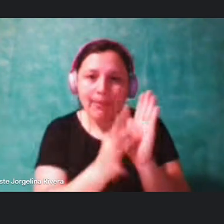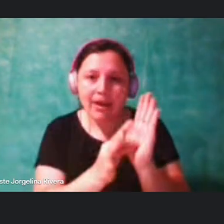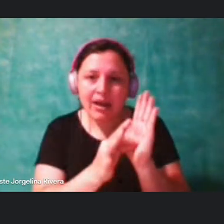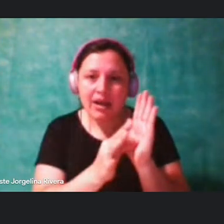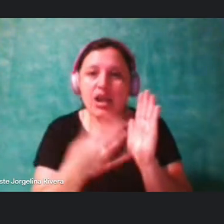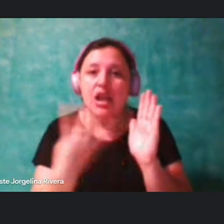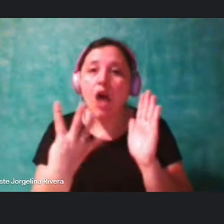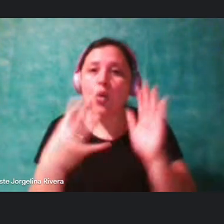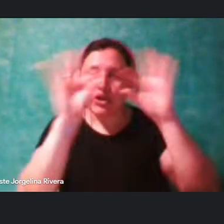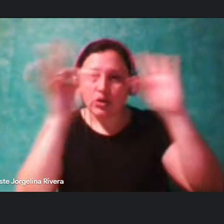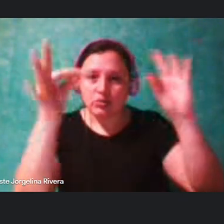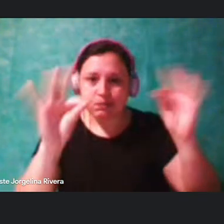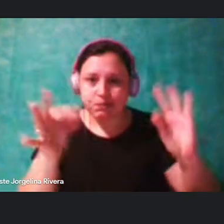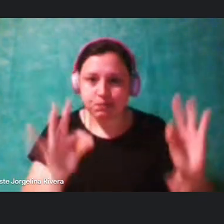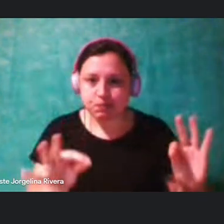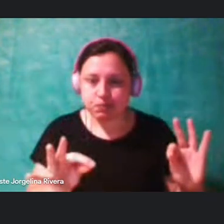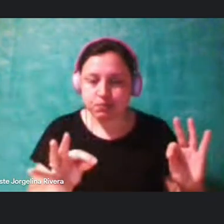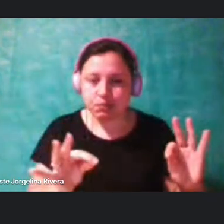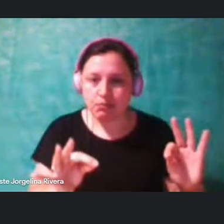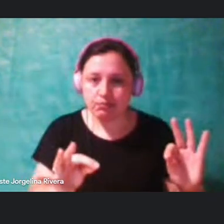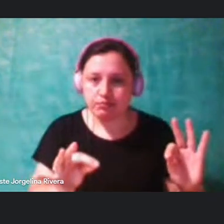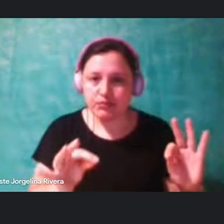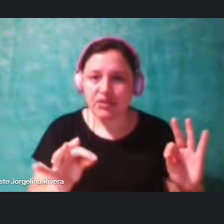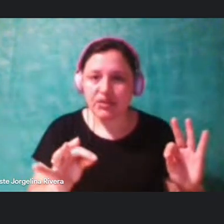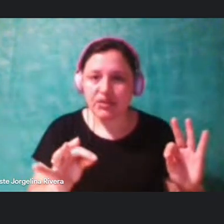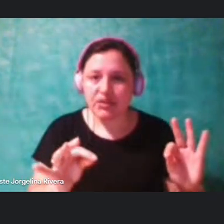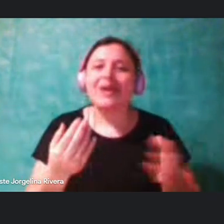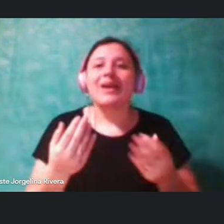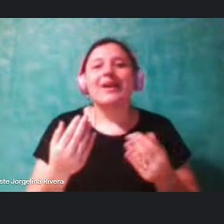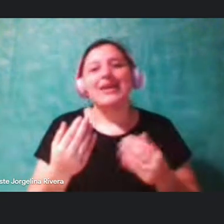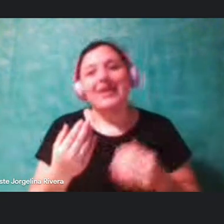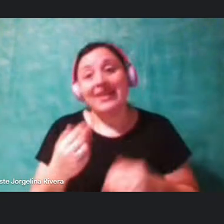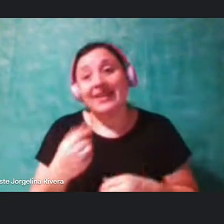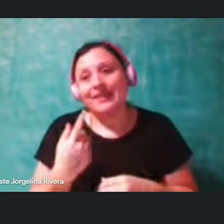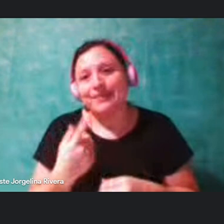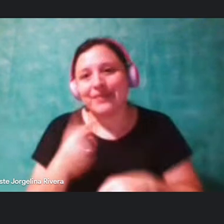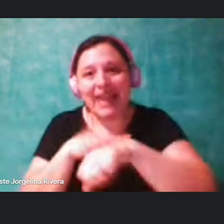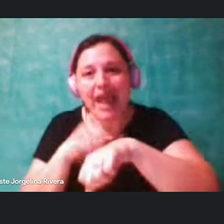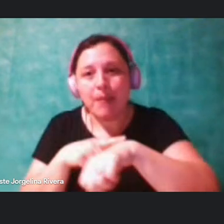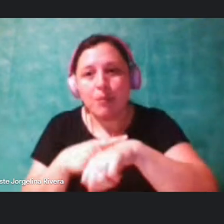si llegamos a hacer las cuatro mejor. Bien, listo.